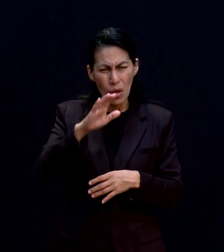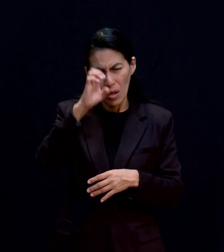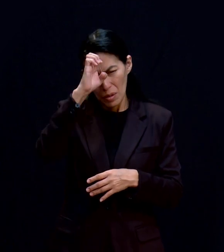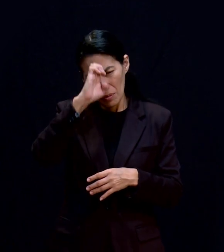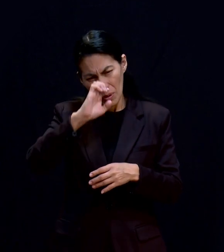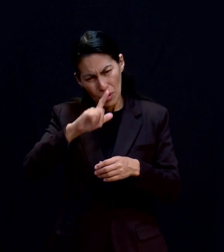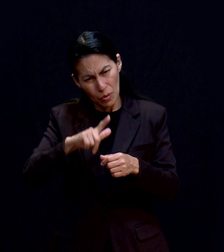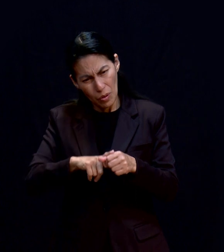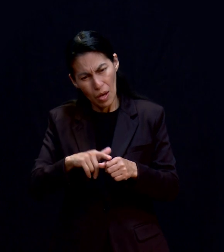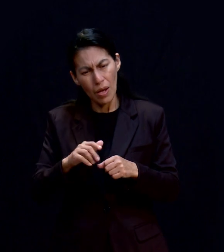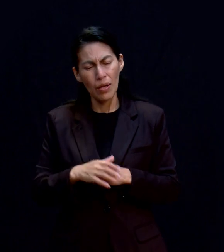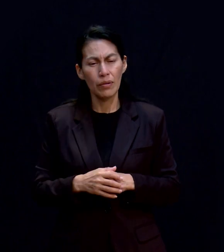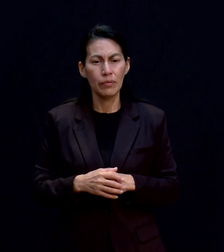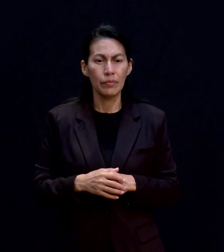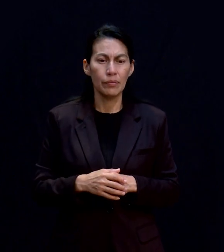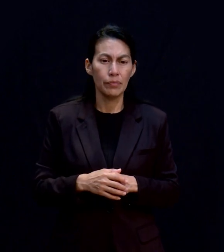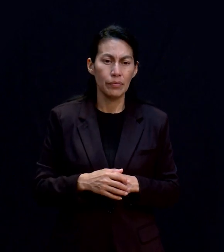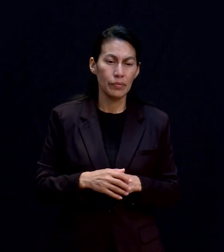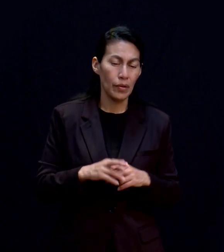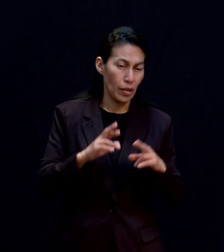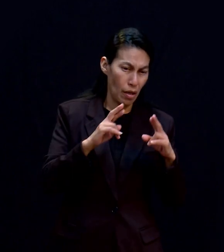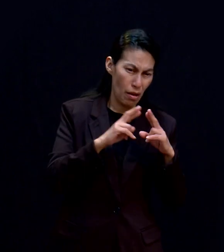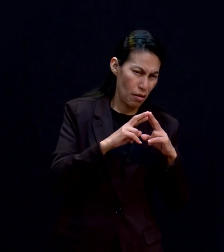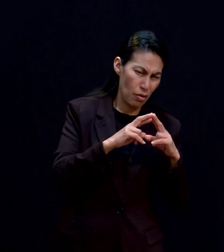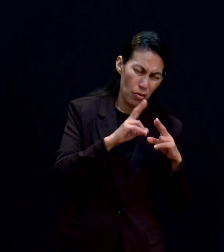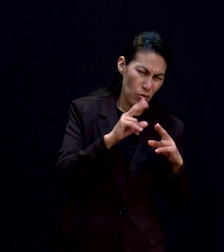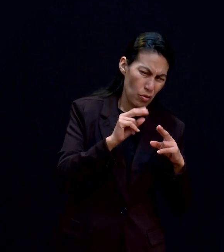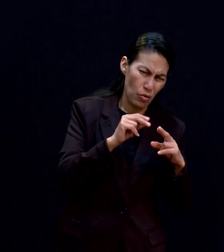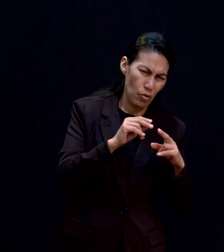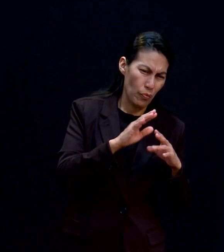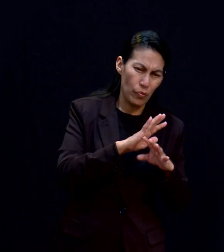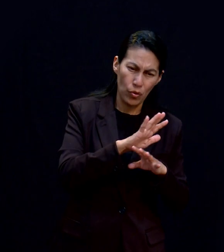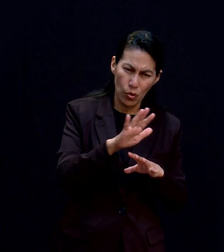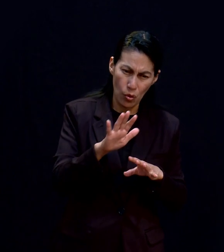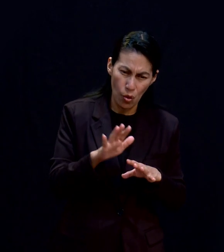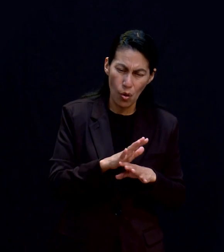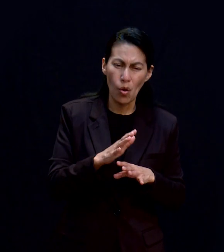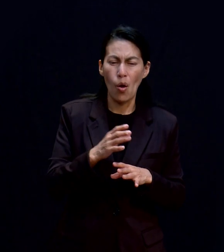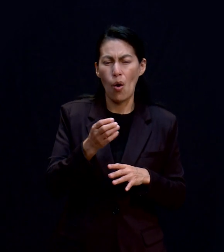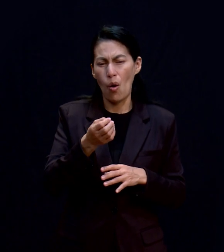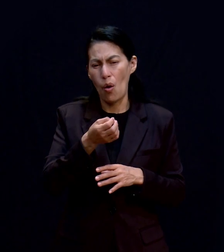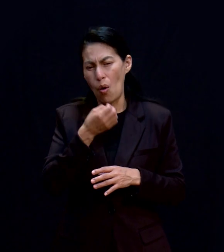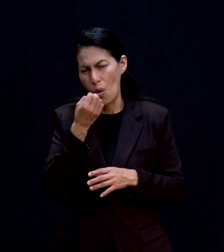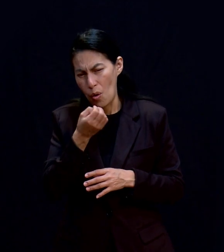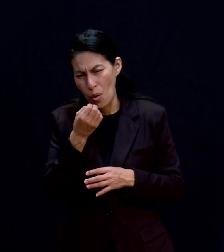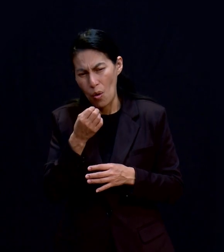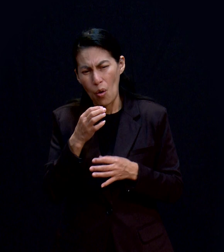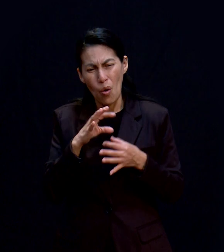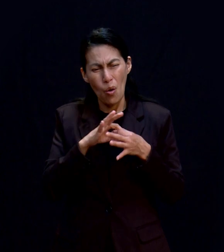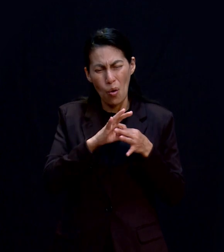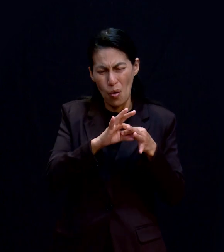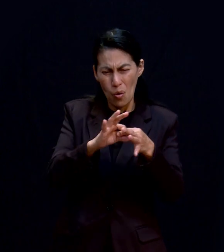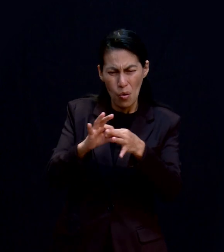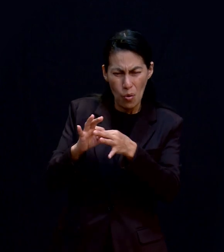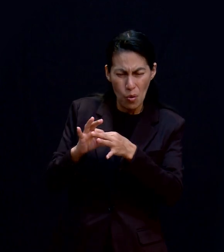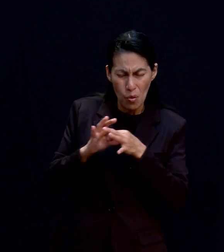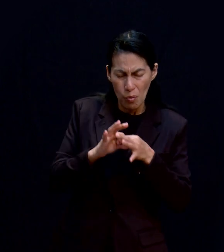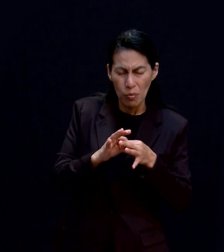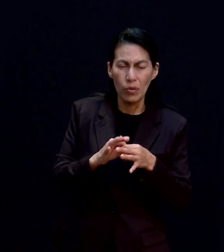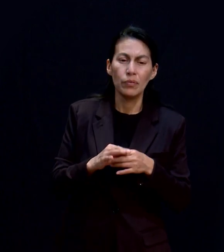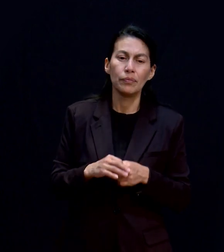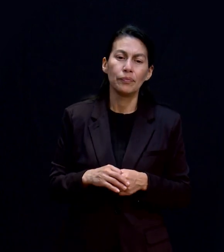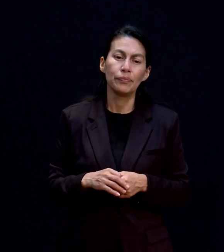espiritual que es muy importante verdad sin mencionar religiones como tal se tiene esa meditación en